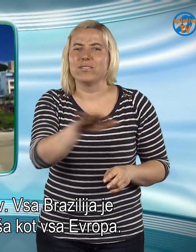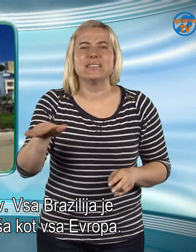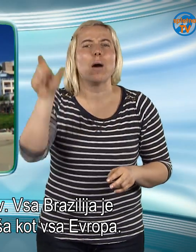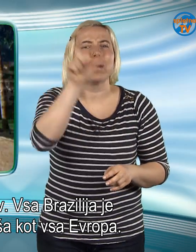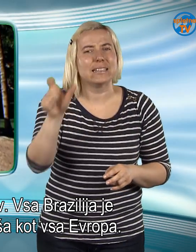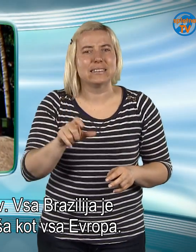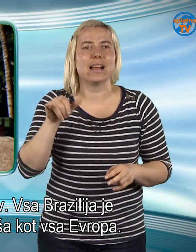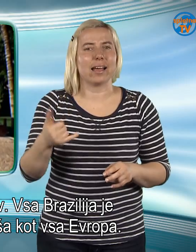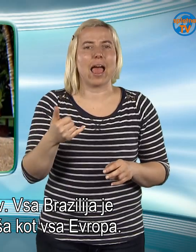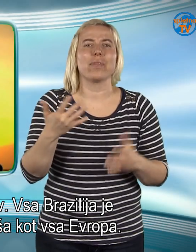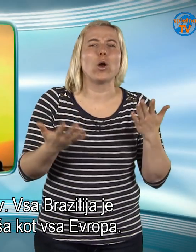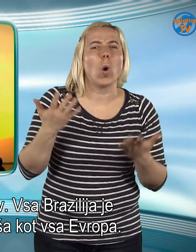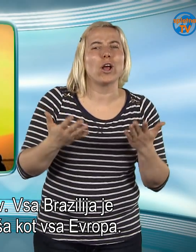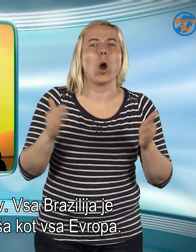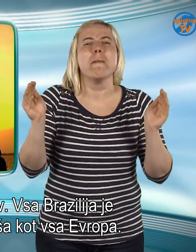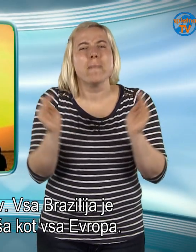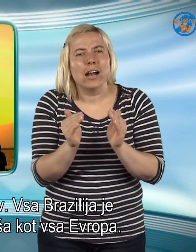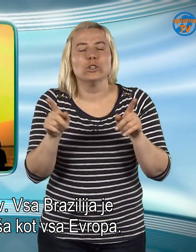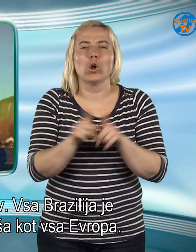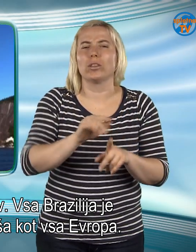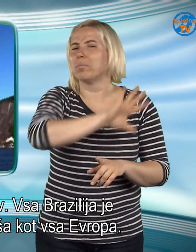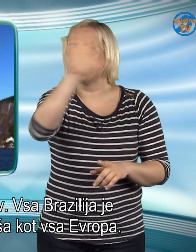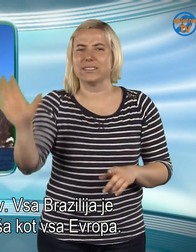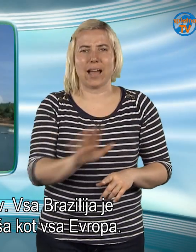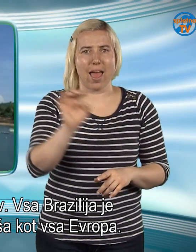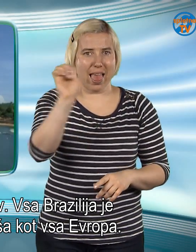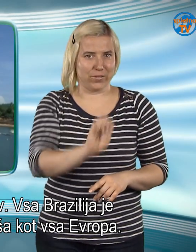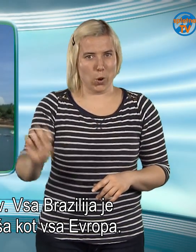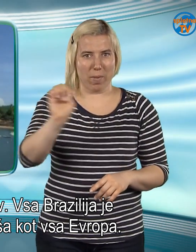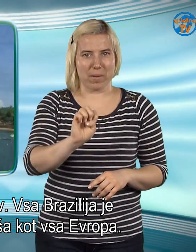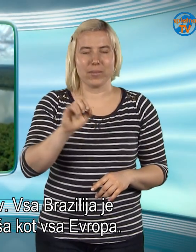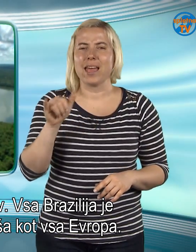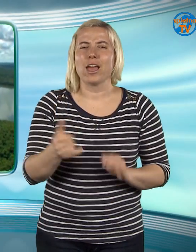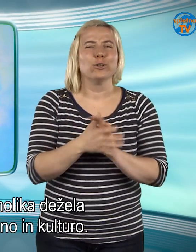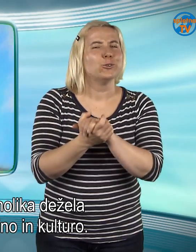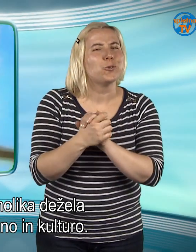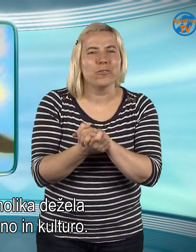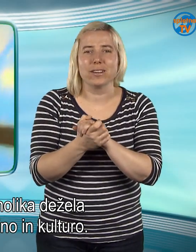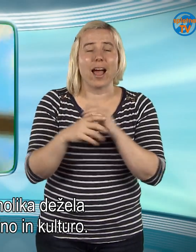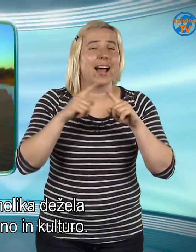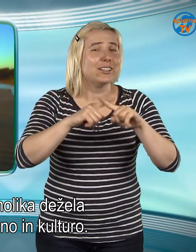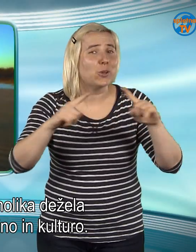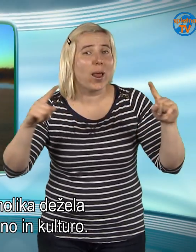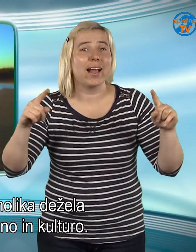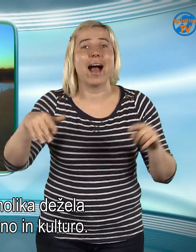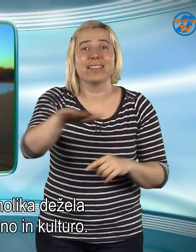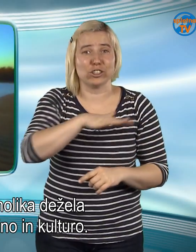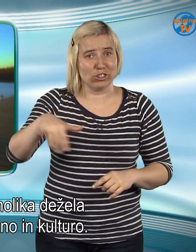Vsa Brazilija je torej le nekoliko manjša kot vsa Evropa. Je čudovita, raznolika dežela